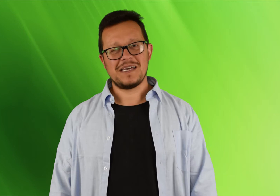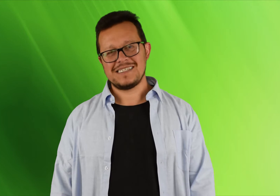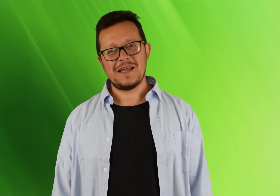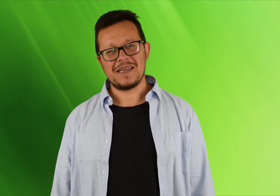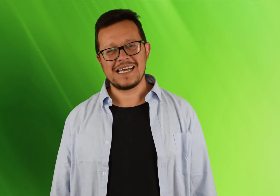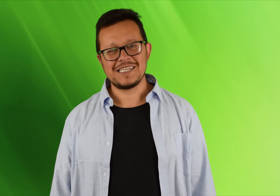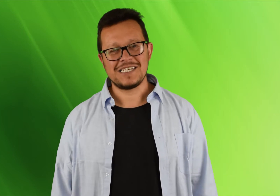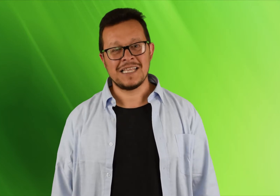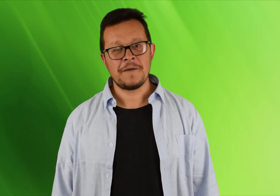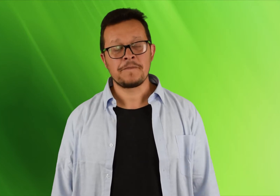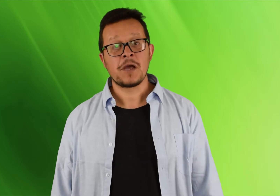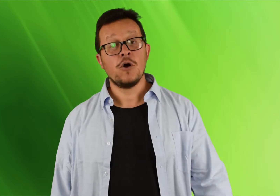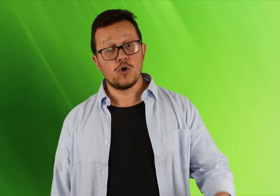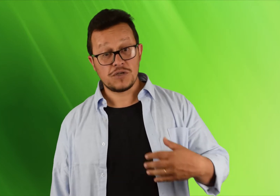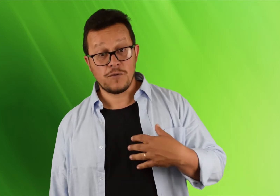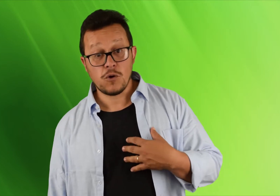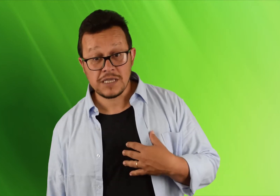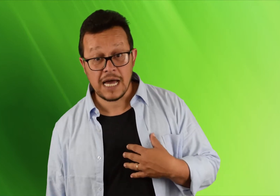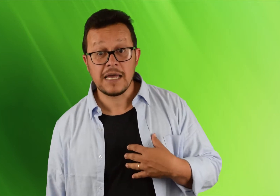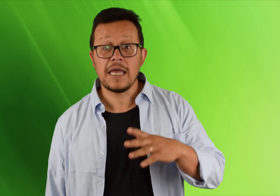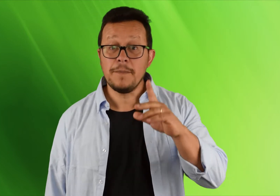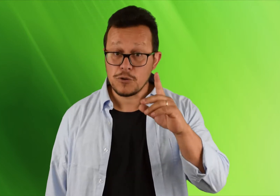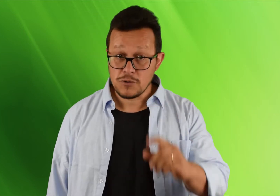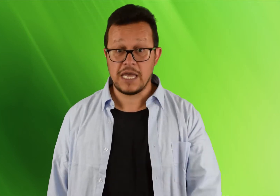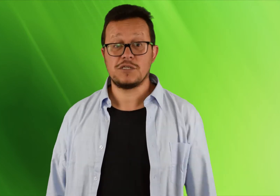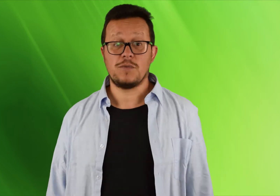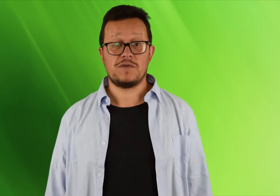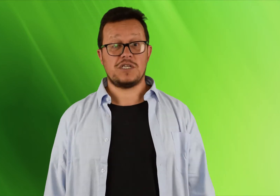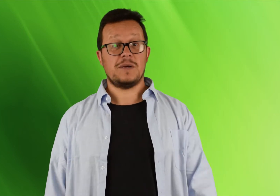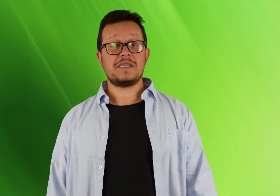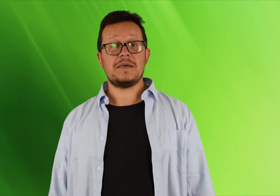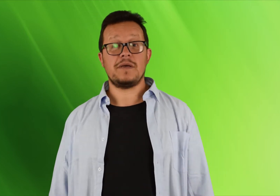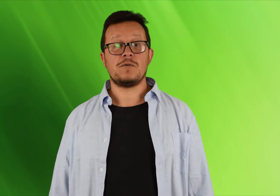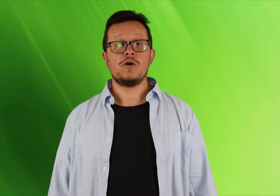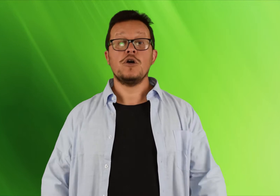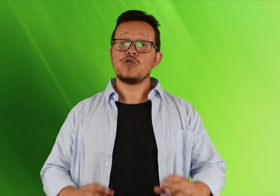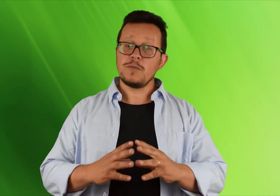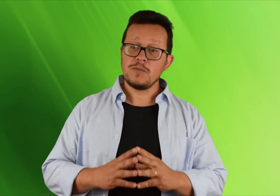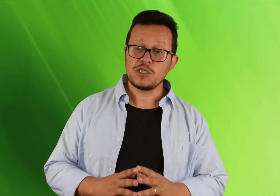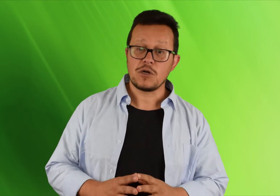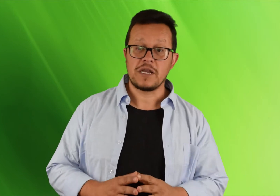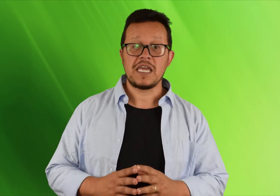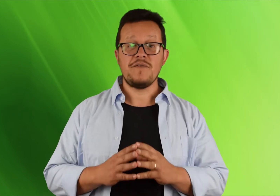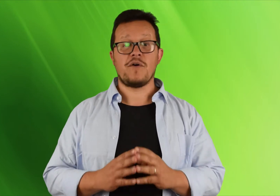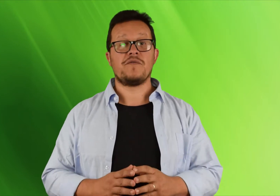países da América Latina. Hoje eu vou contar, em português, como vocês já perceberam, sobre uma história que envolve